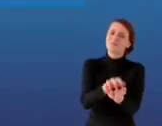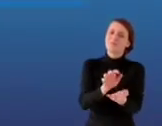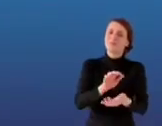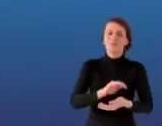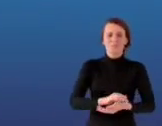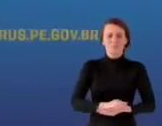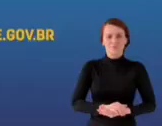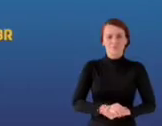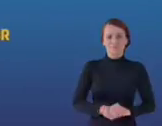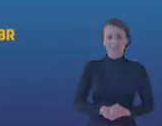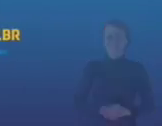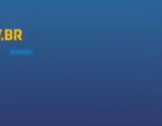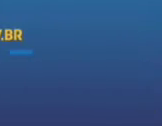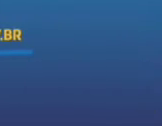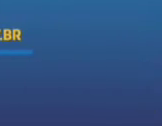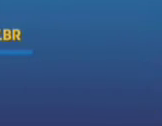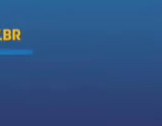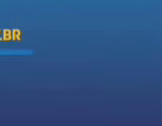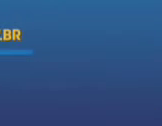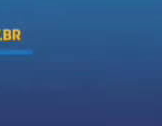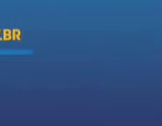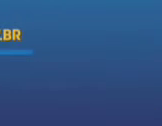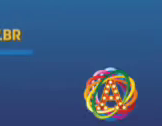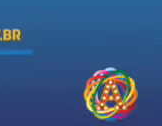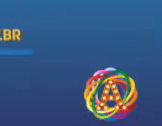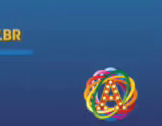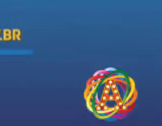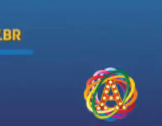coronavírus. Governo de Pernambuco.